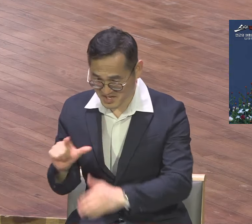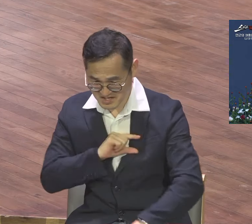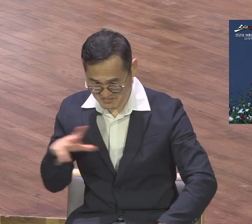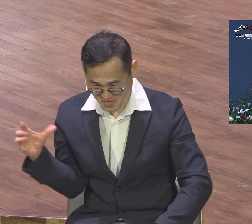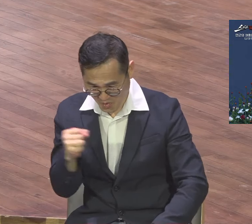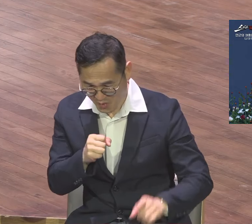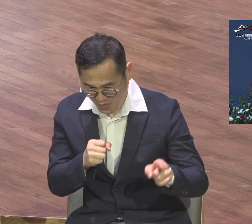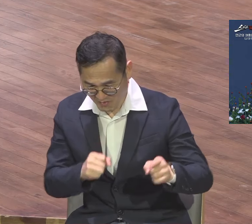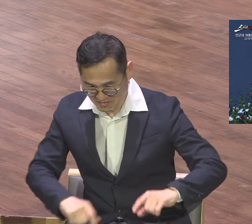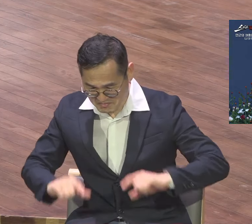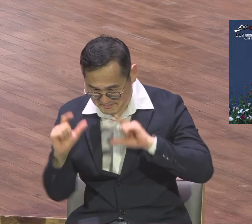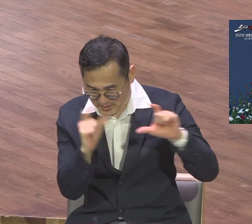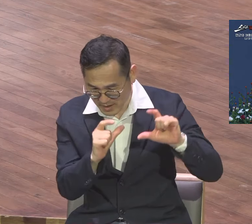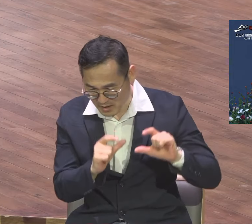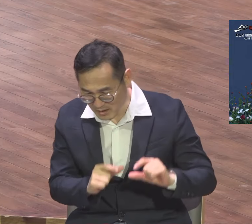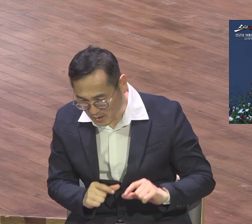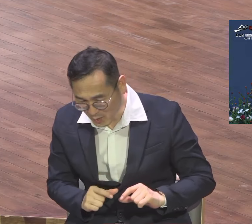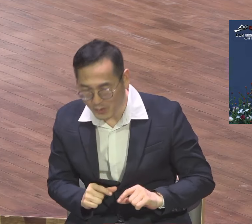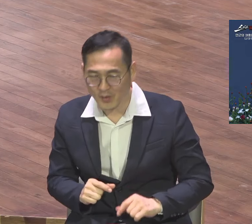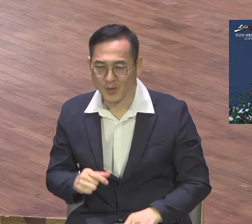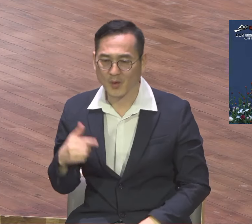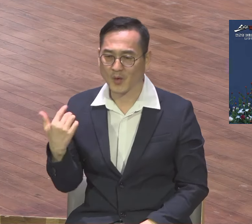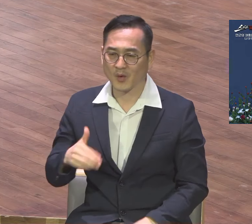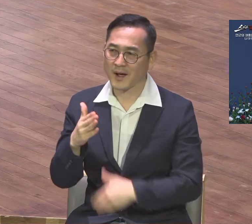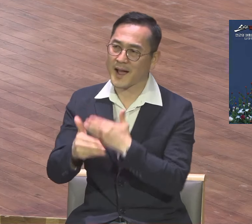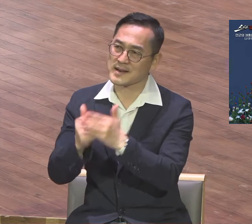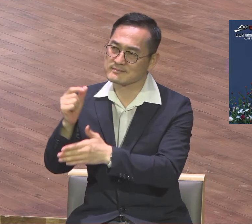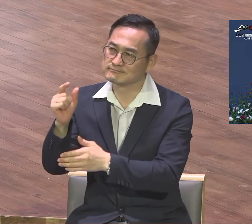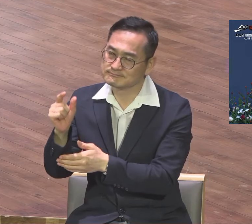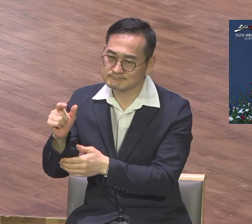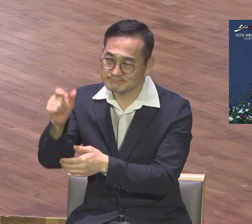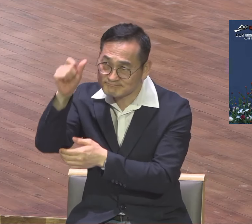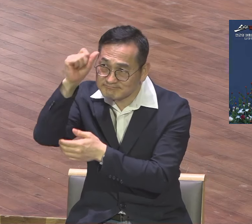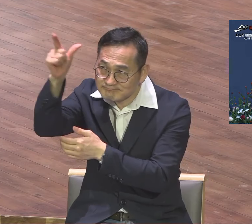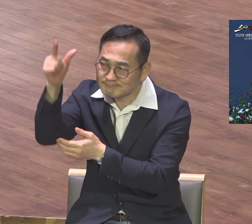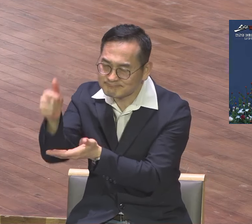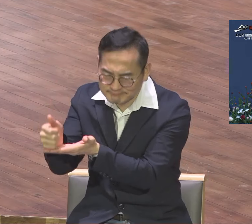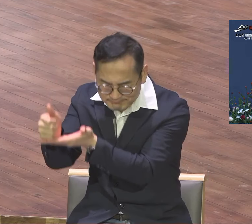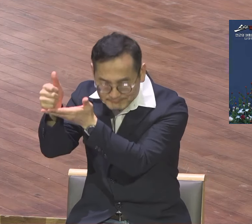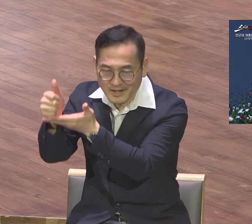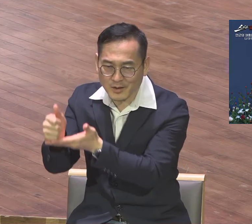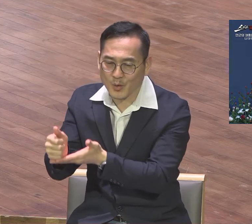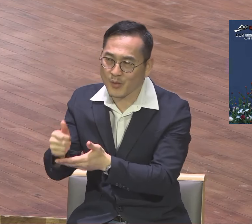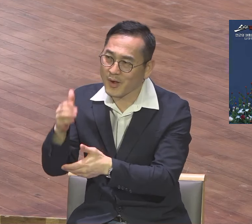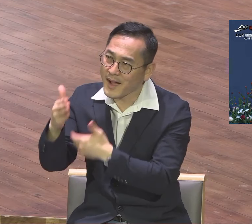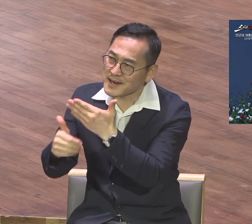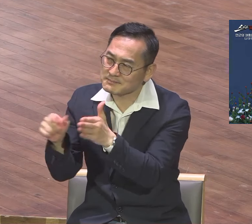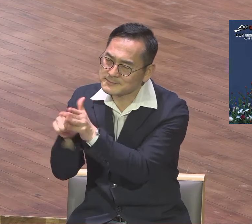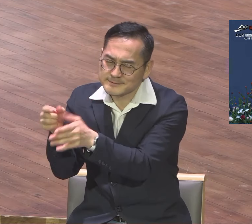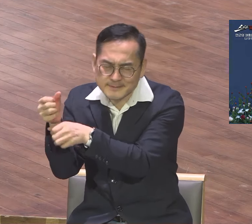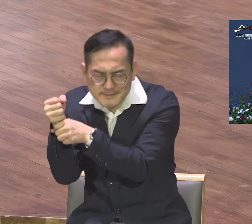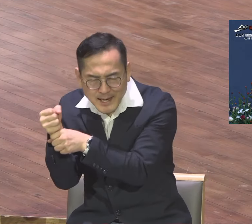하나님을 높이고 하나님을 의지하고 하나님을 고백하는 이 이상의